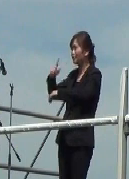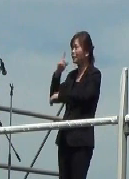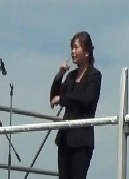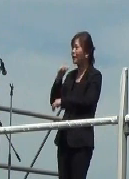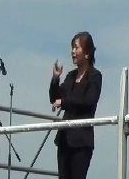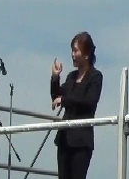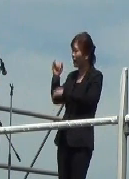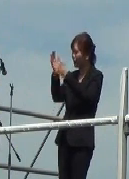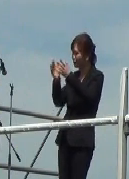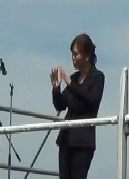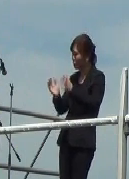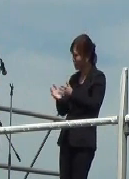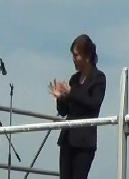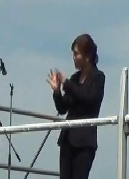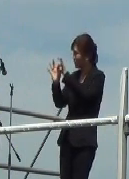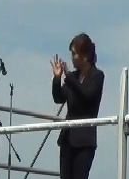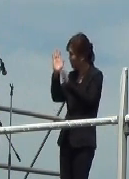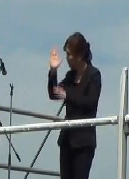を。